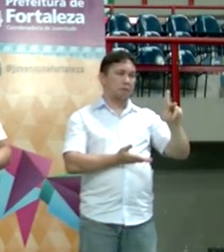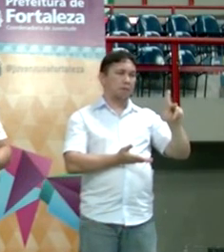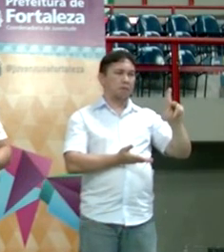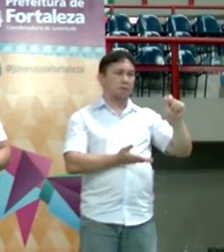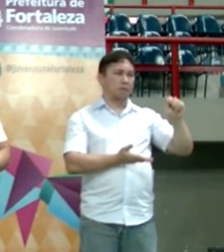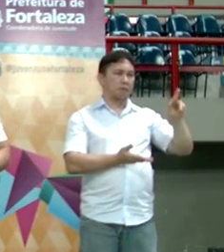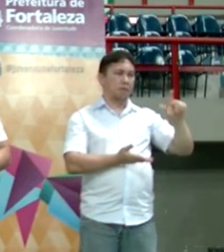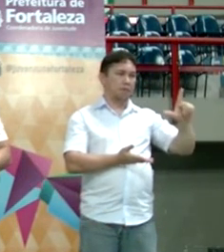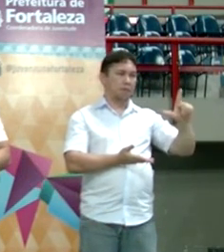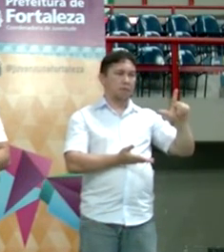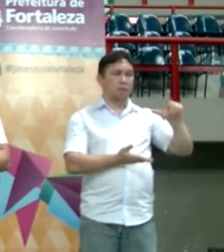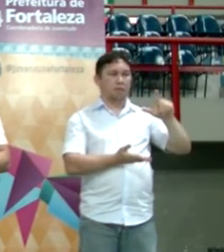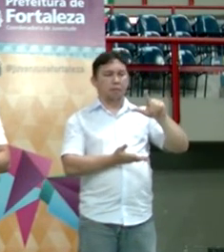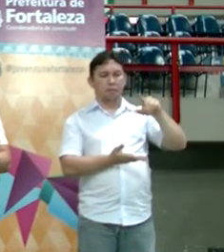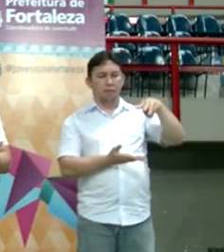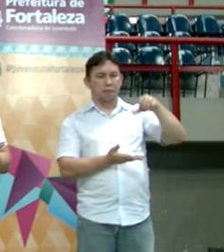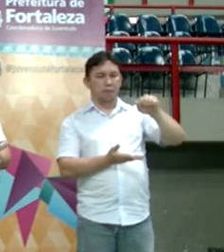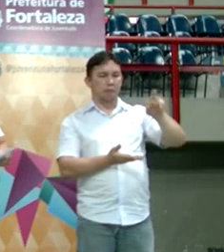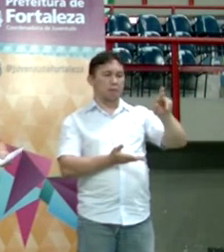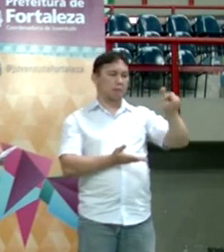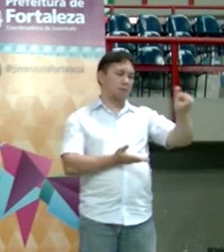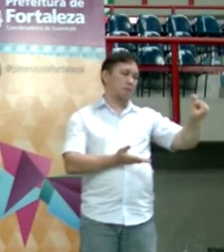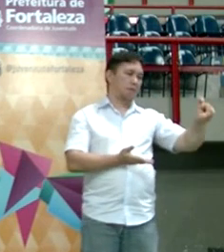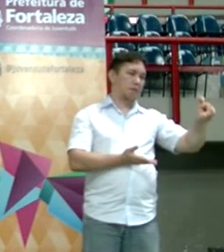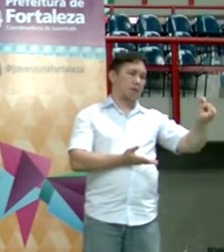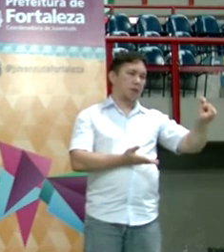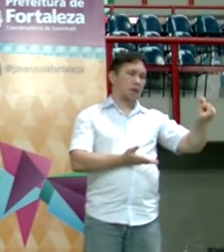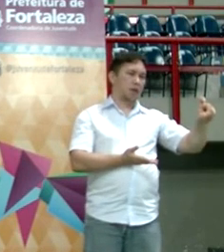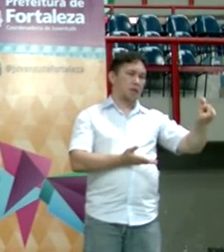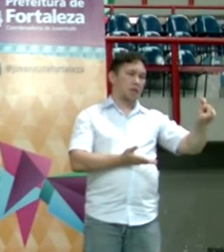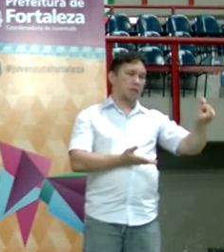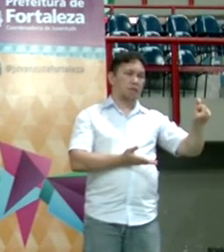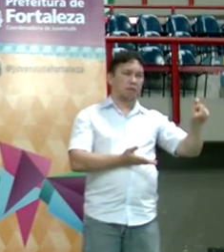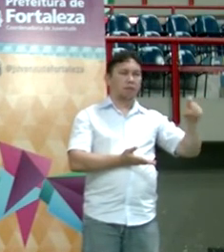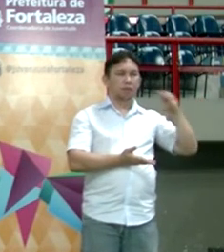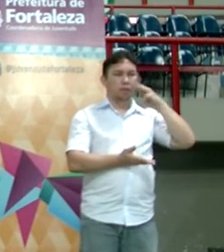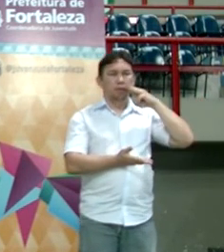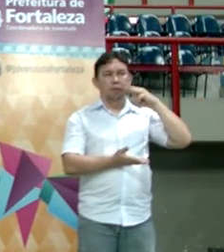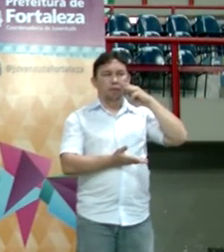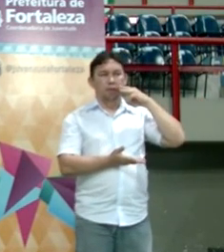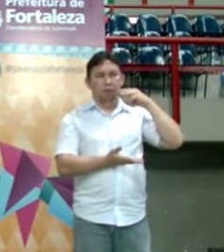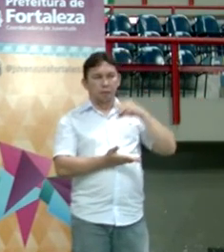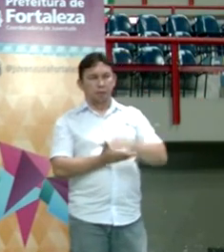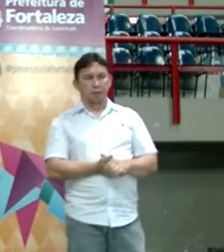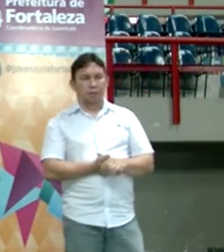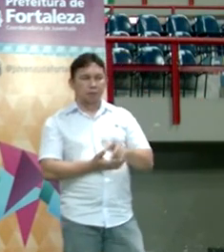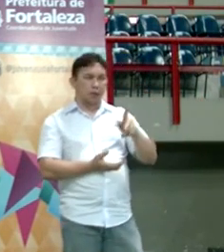Marx. Falou Karl Marx, você puxa logo a seta. Puxa a seta aí. Bote aí uma setinha.